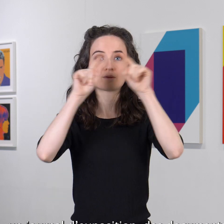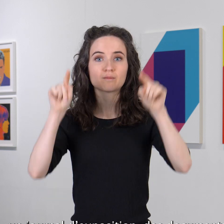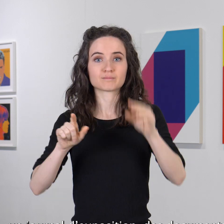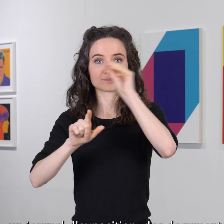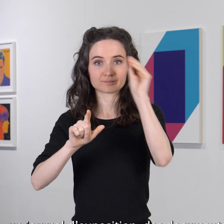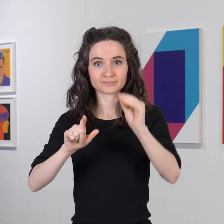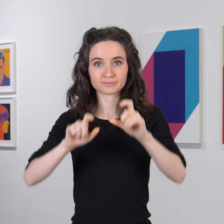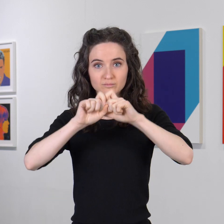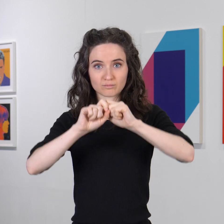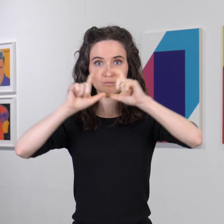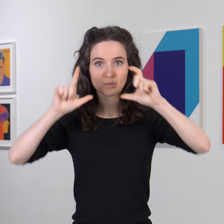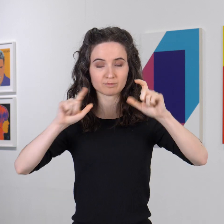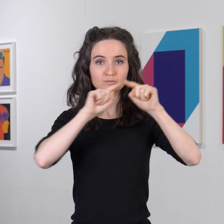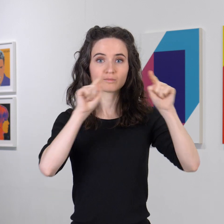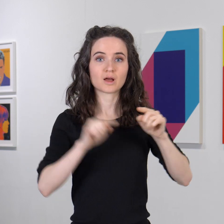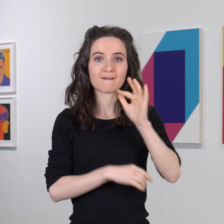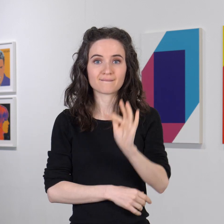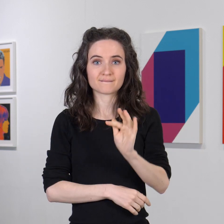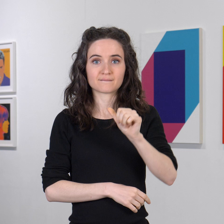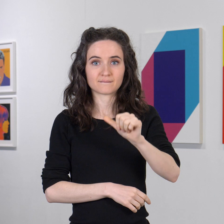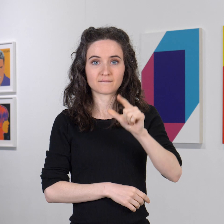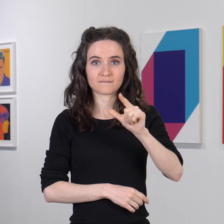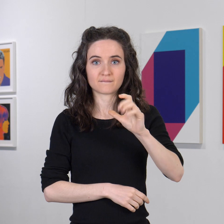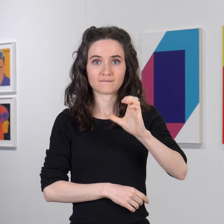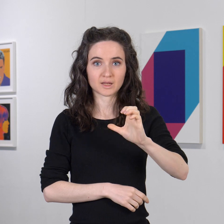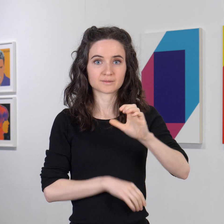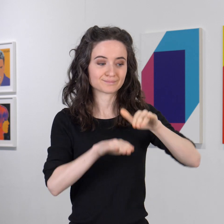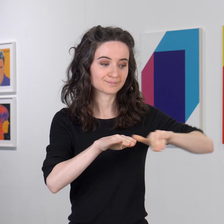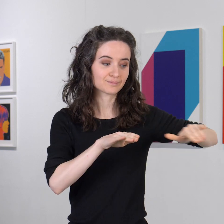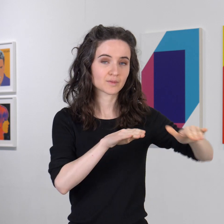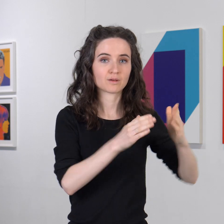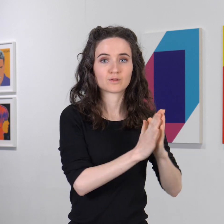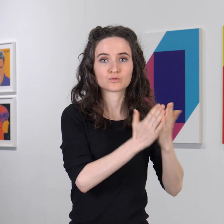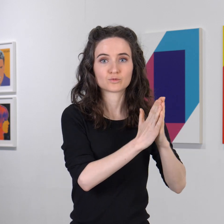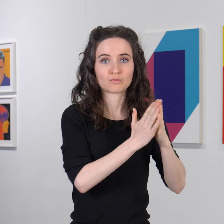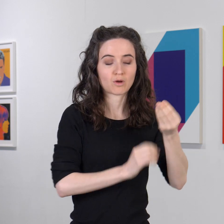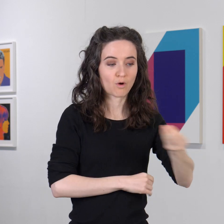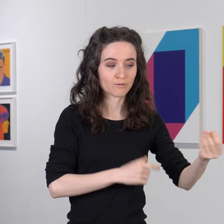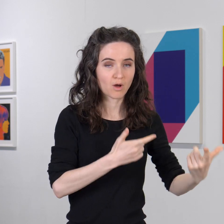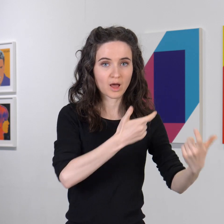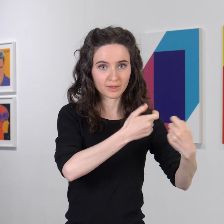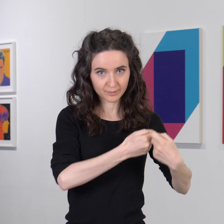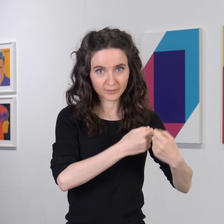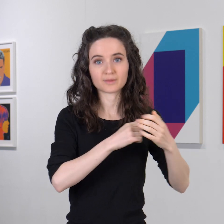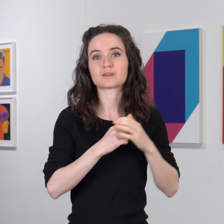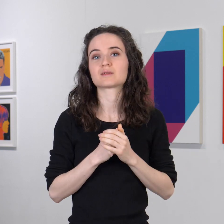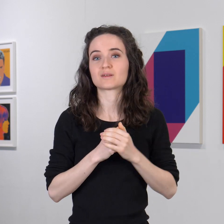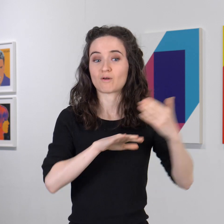en falque, ainsi qu'un support destiné au jeune public sont mis à votre disposition à l'accueil.